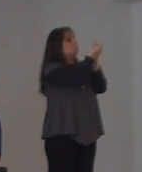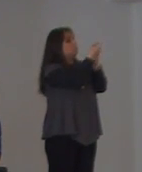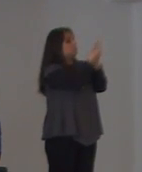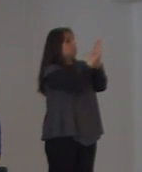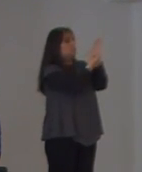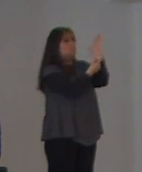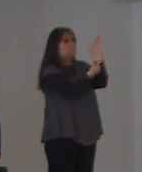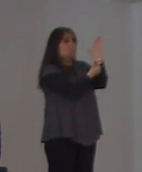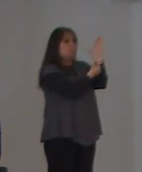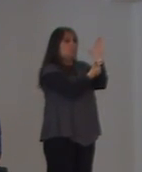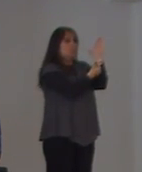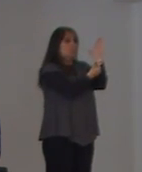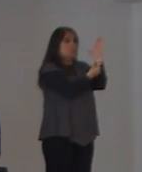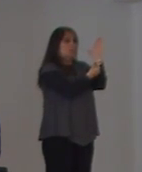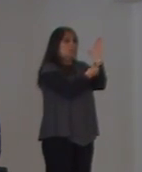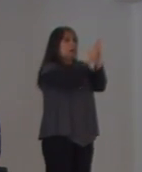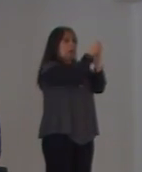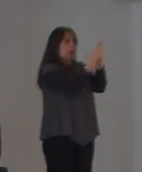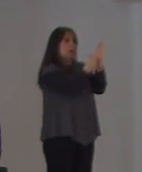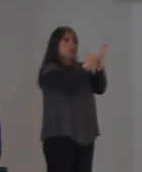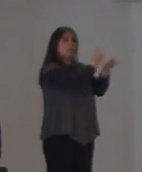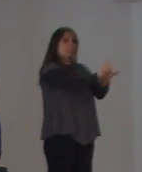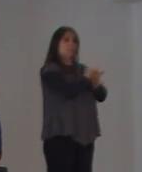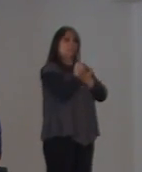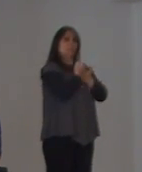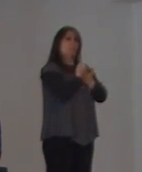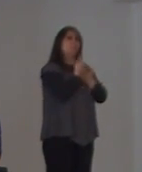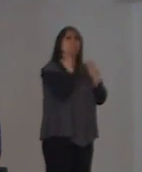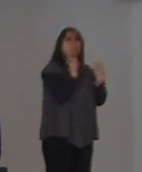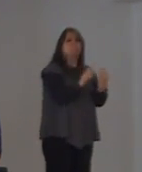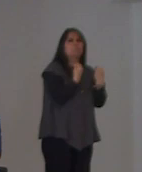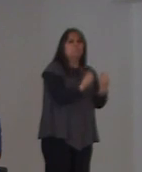aspectos que le van a permitir